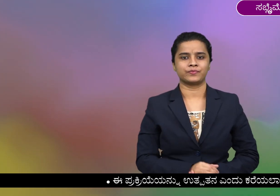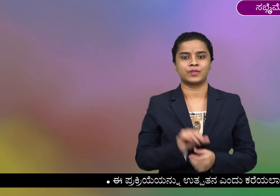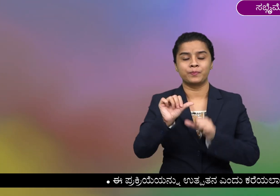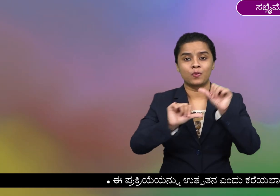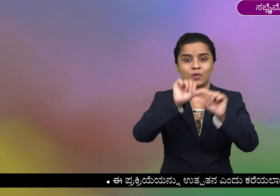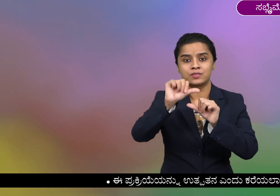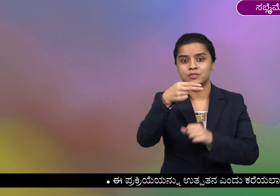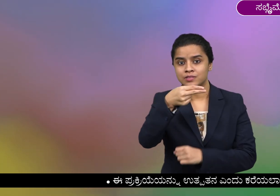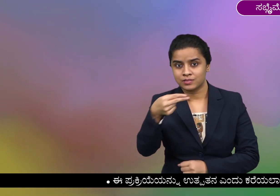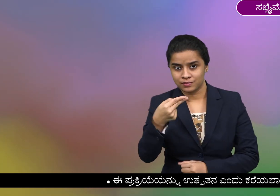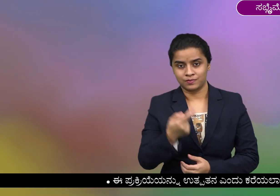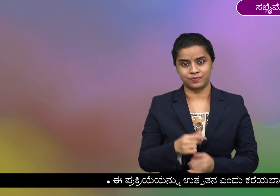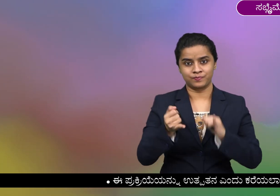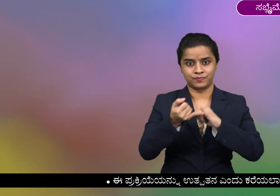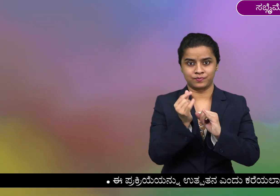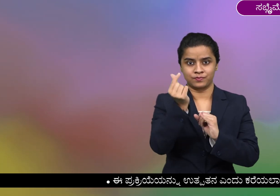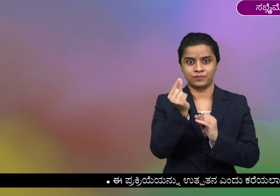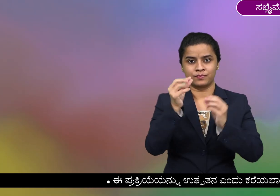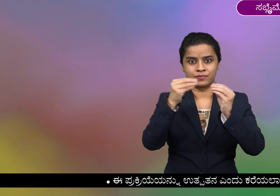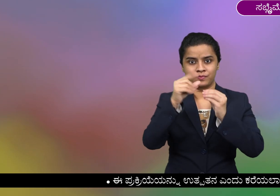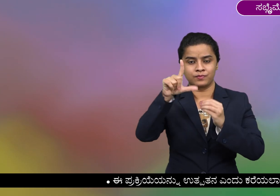ಈ ಪ್ರಕ್ರಿಯೆಯನ್ನು ಉತ್ಪತ್ತನ ಎಂದು ಕರೆಯಲಾಗುತ್ತದೆ.